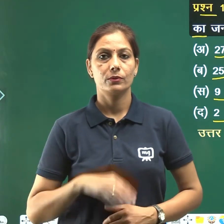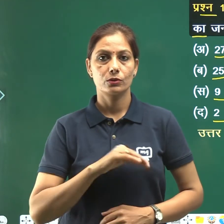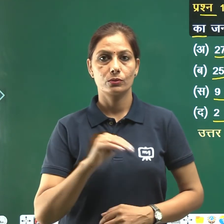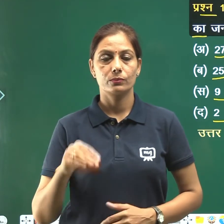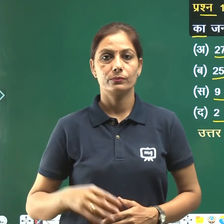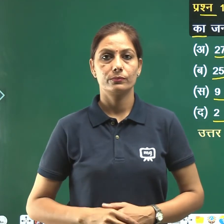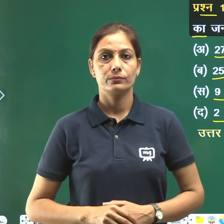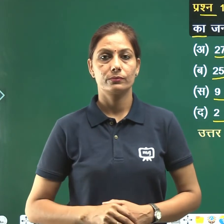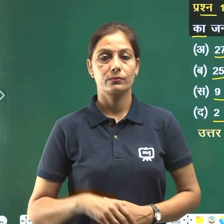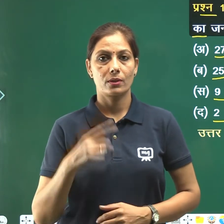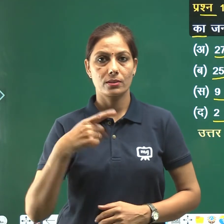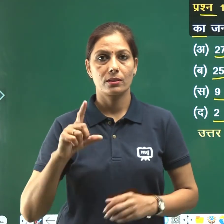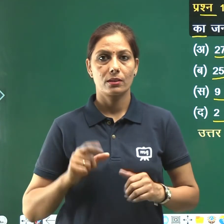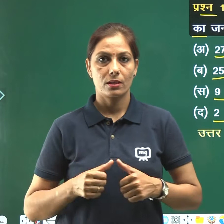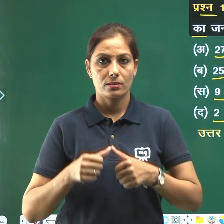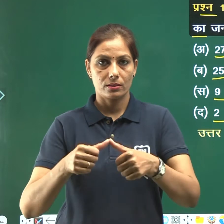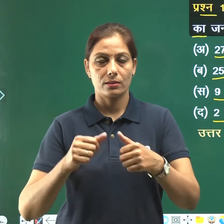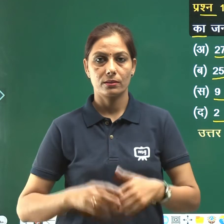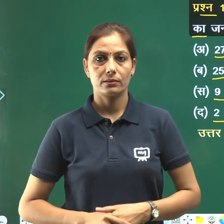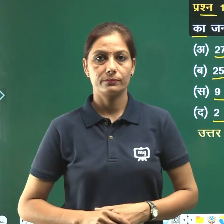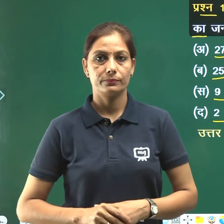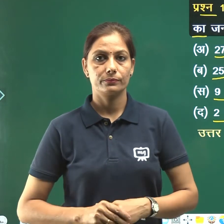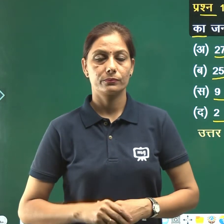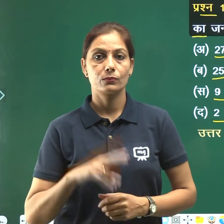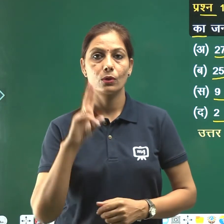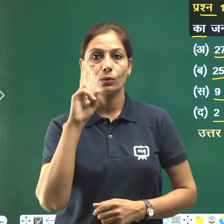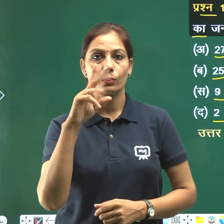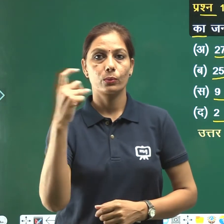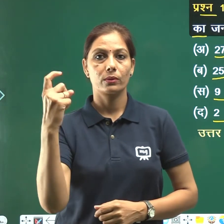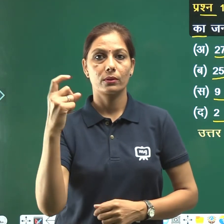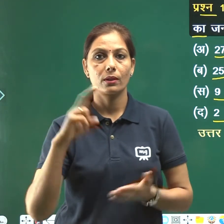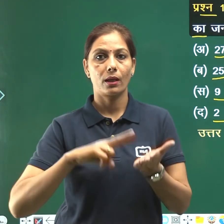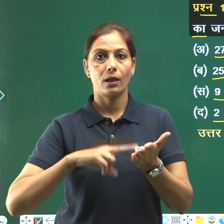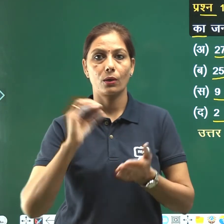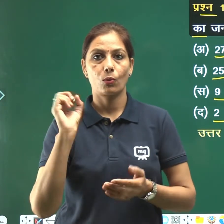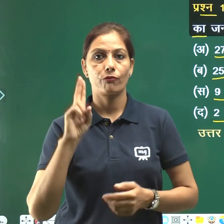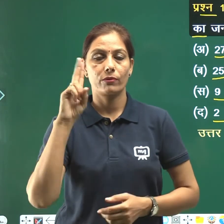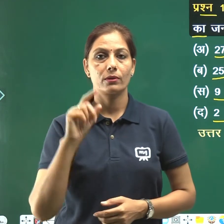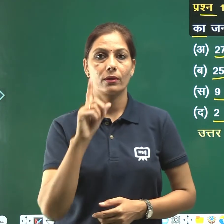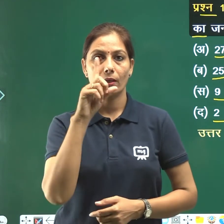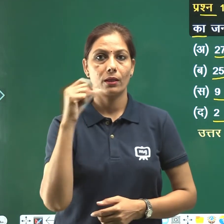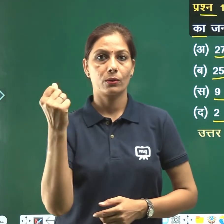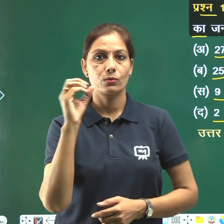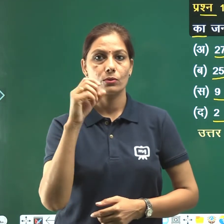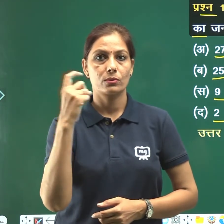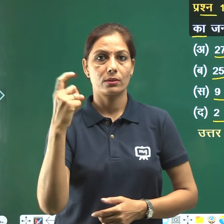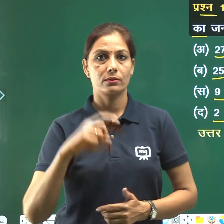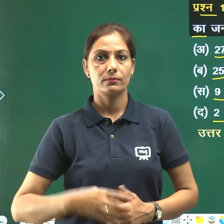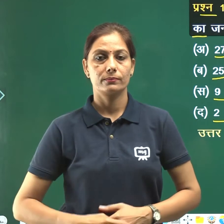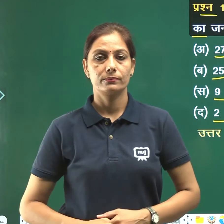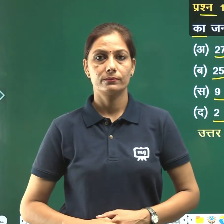बच्चों, सही उत्तर है 27 नवंबर 1907।